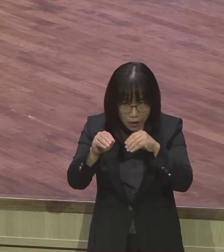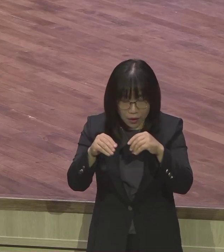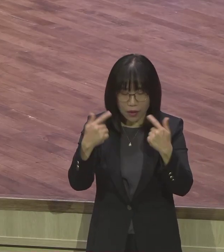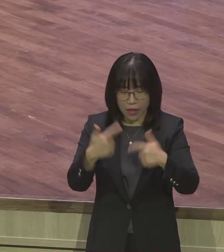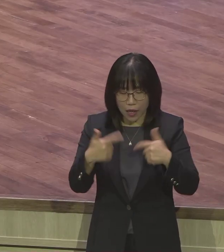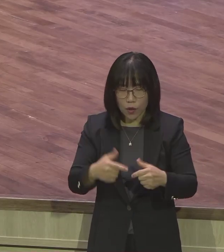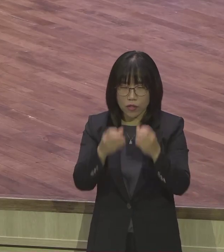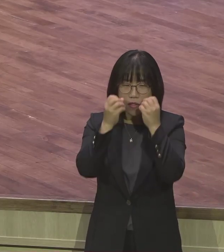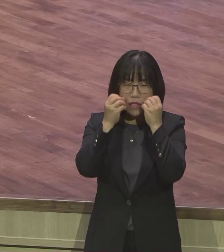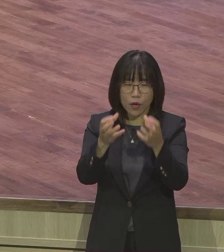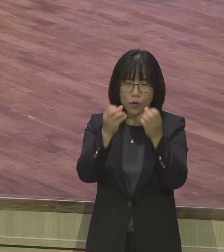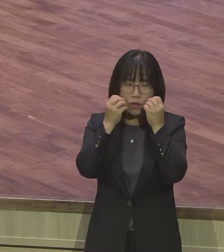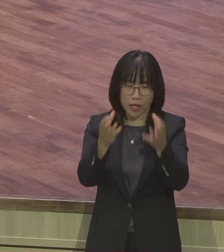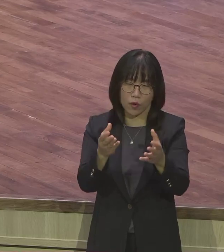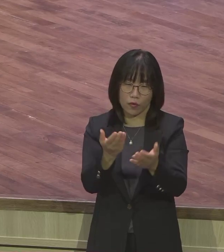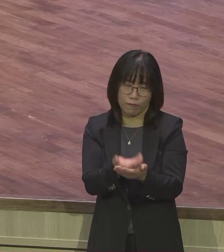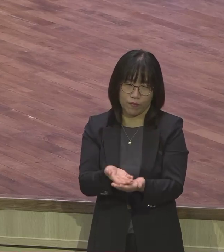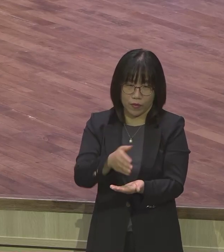새롭도다. 아멘.